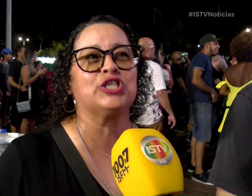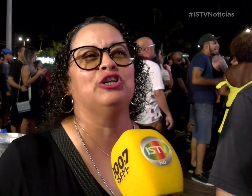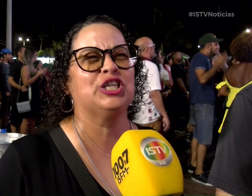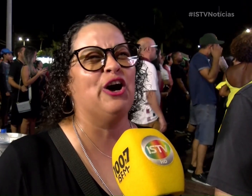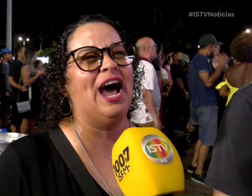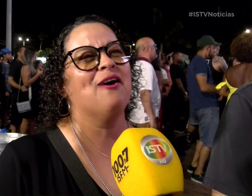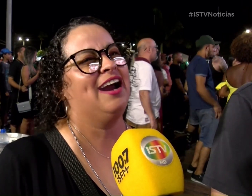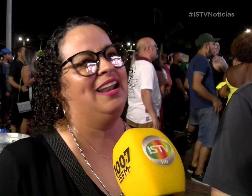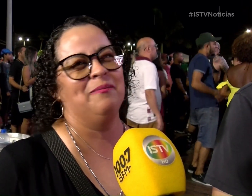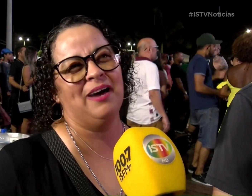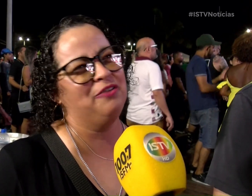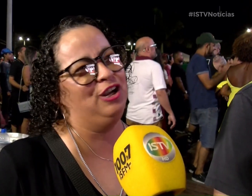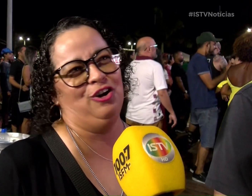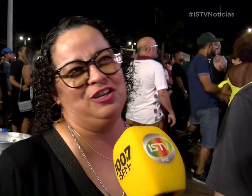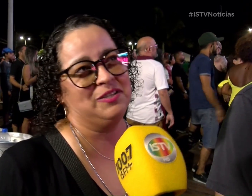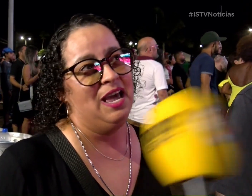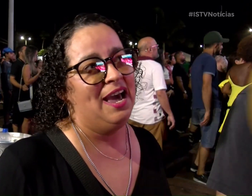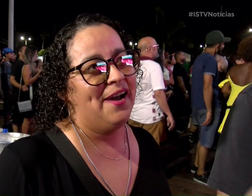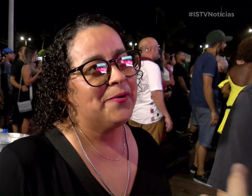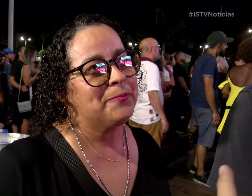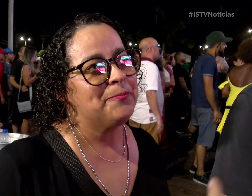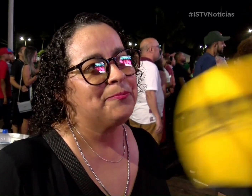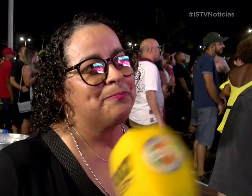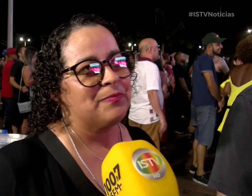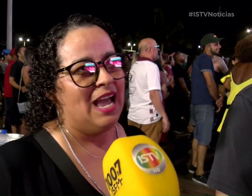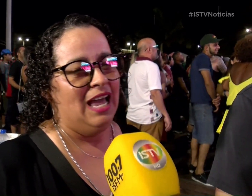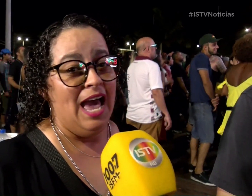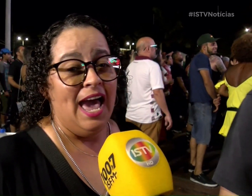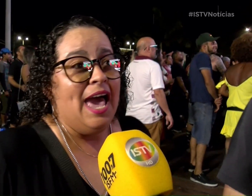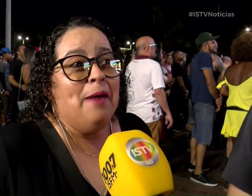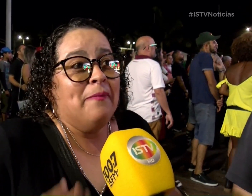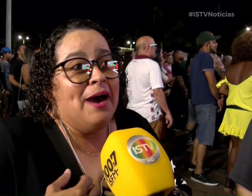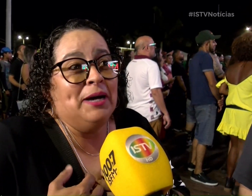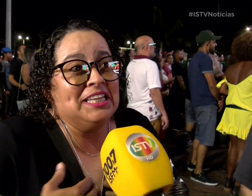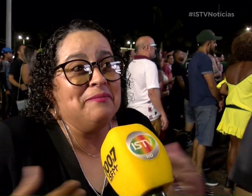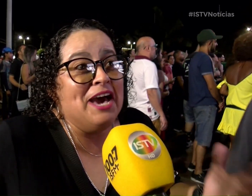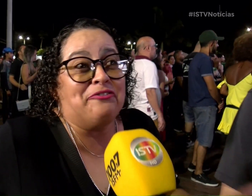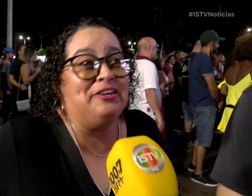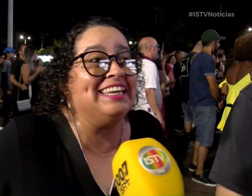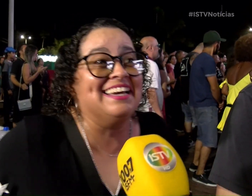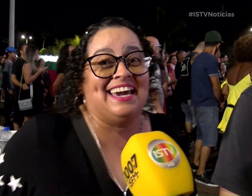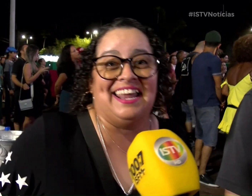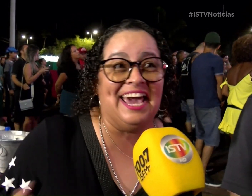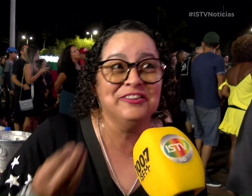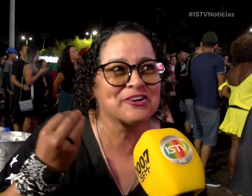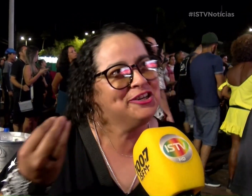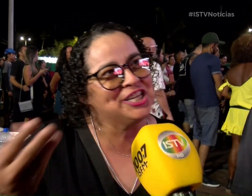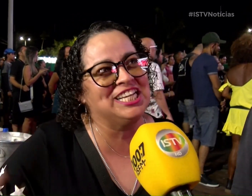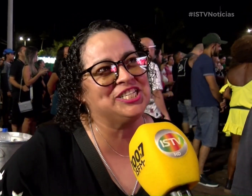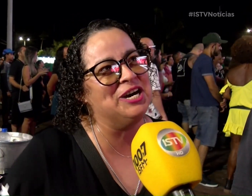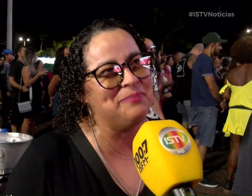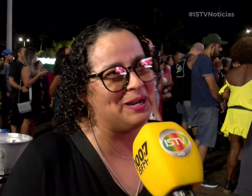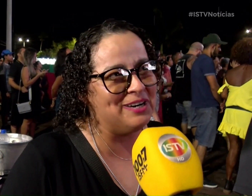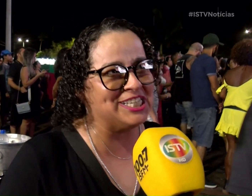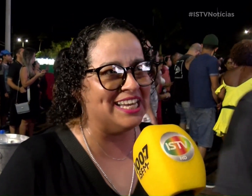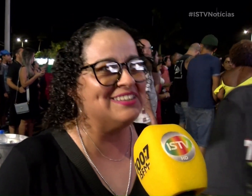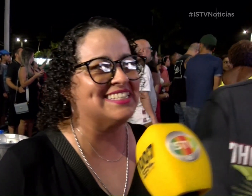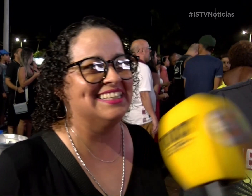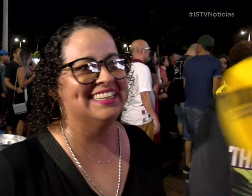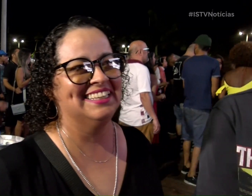no litoral, cara. É maravilhoso. E Legião? É a banda da minha vida, cara. Quem não curte Legião, pelo amor de Deus? Então